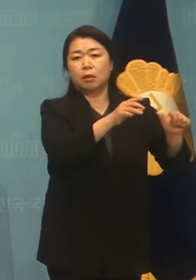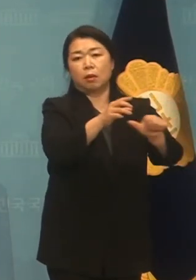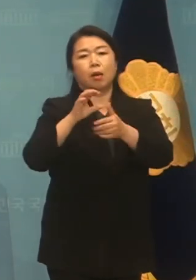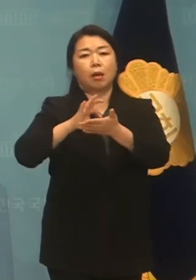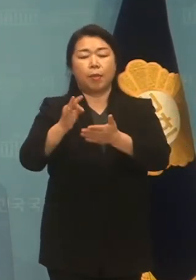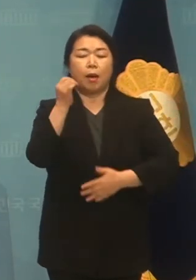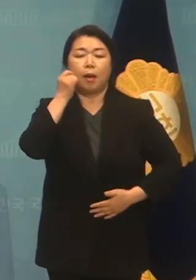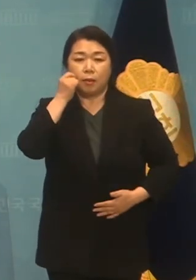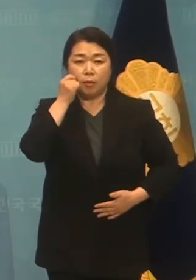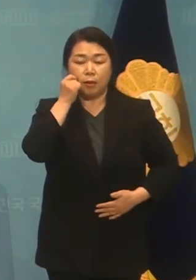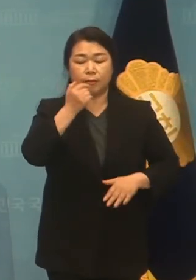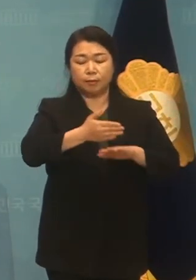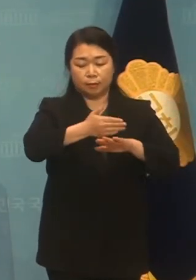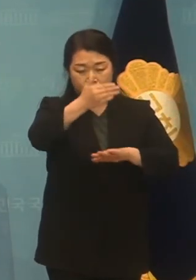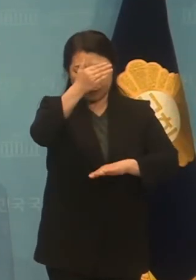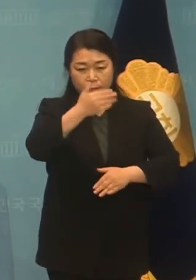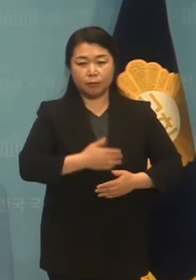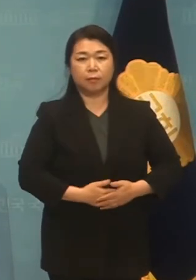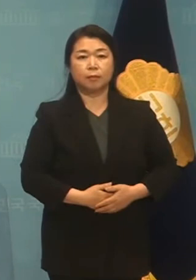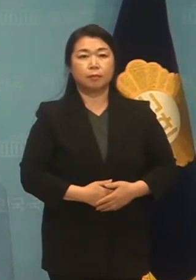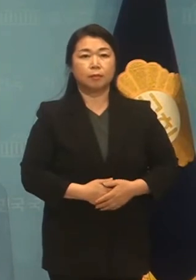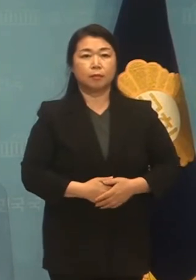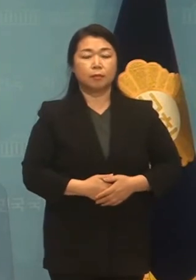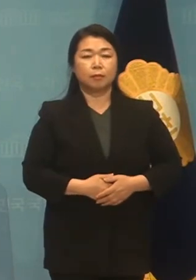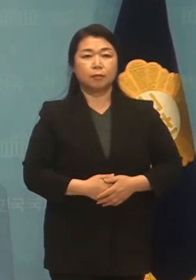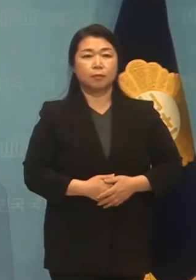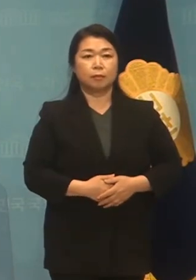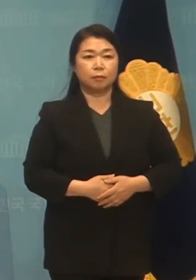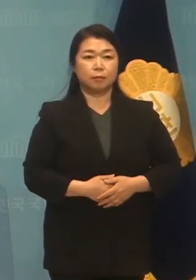가서는 안 되겠습니다. 감사합니다.